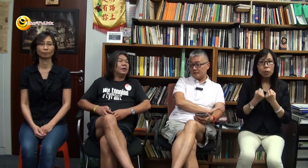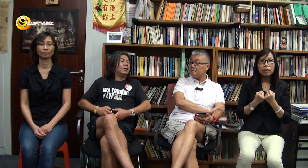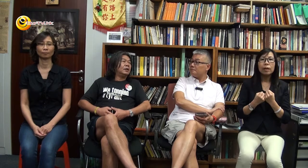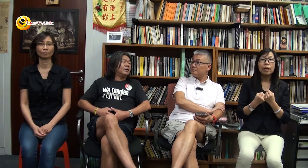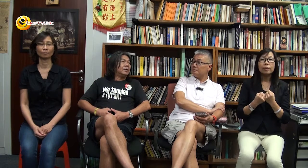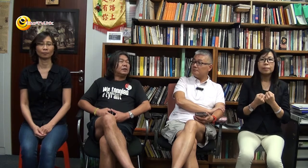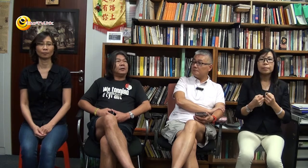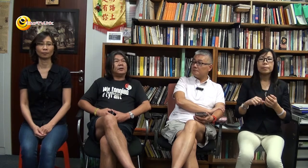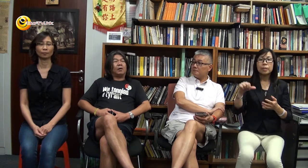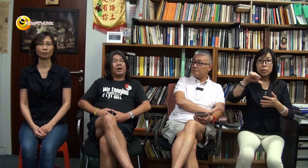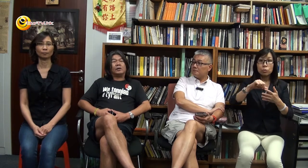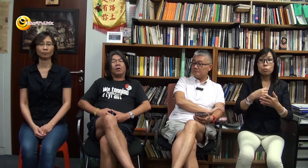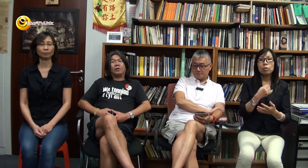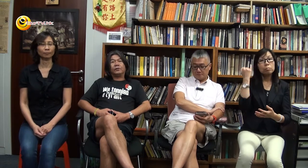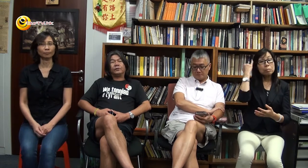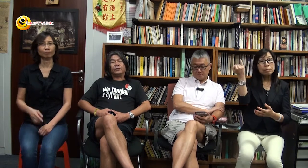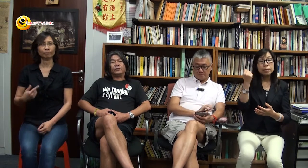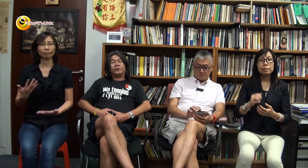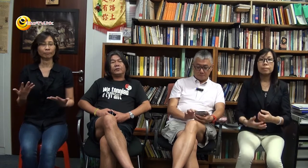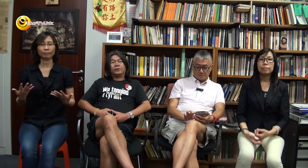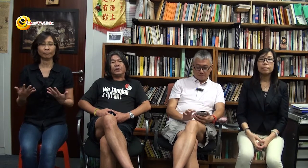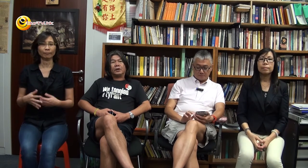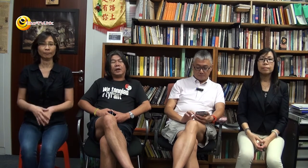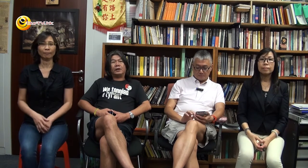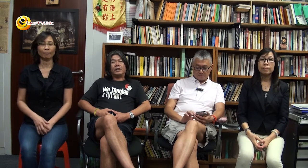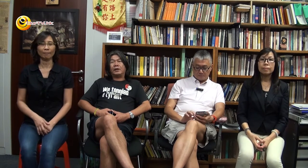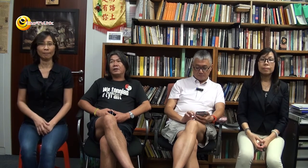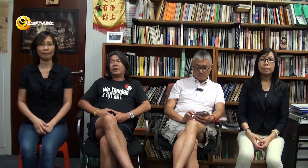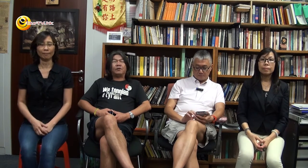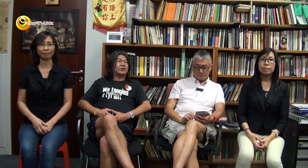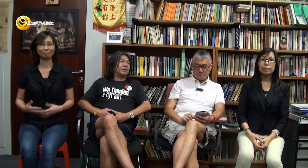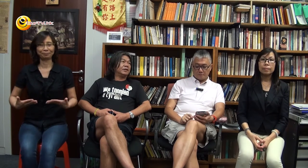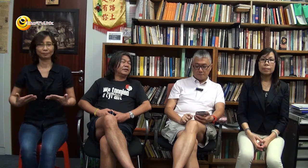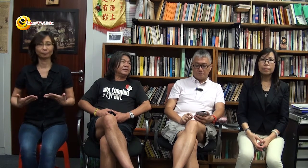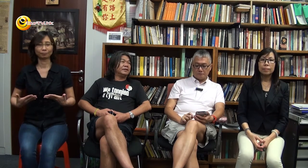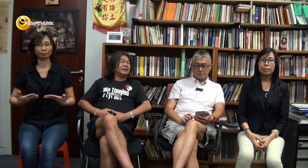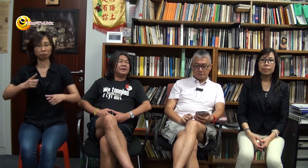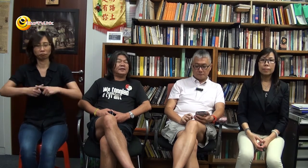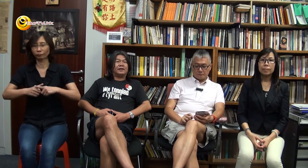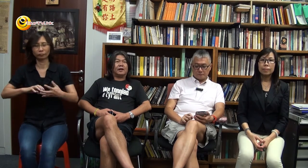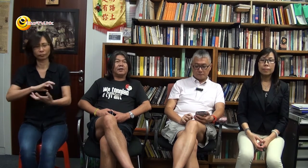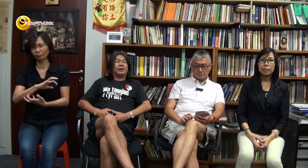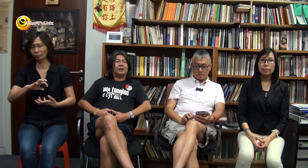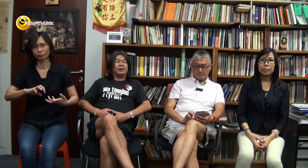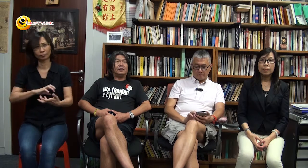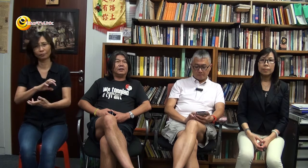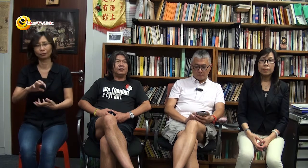知咧。 嗱，好難講。嗱，你而家太複雜啊。 嗯。 係咪？